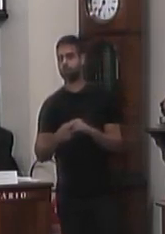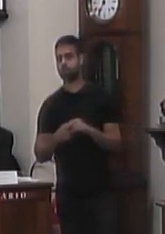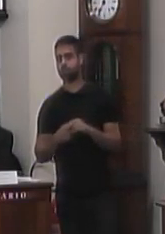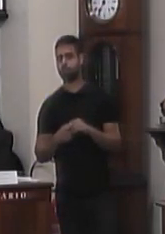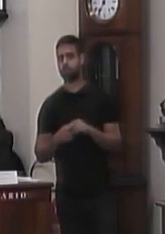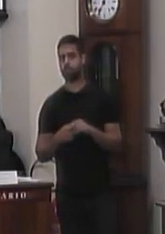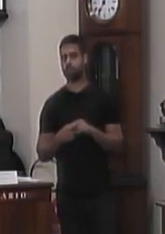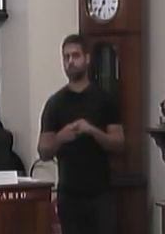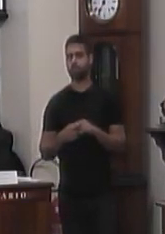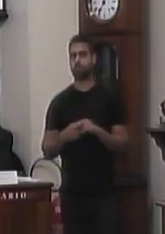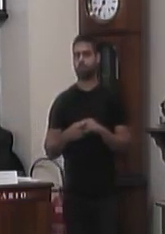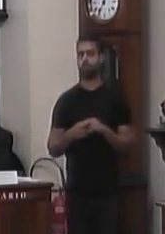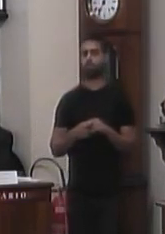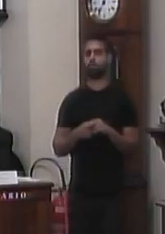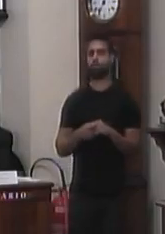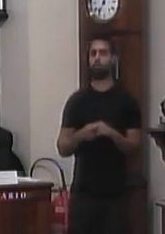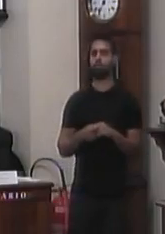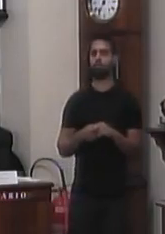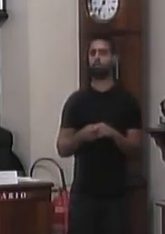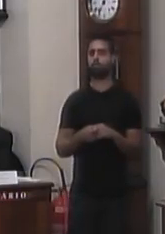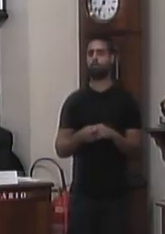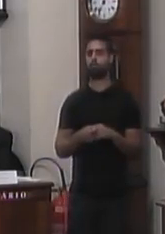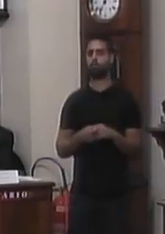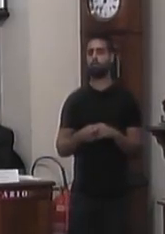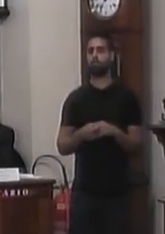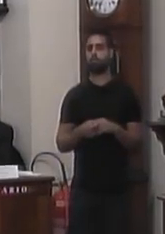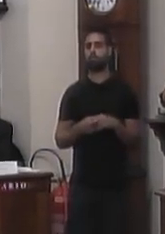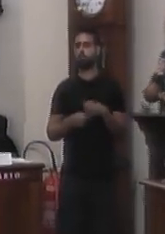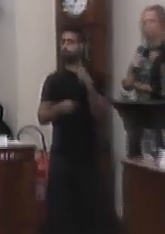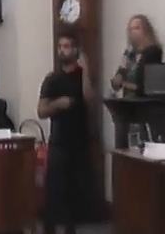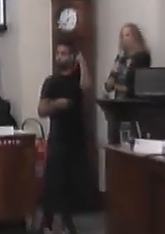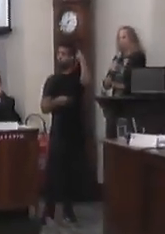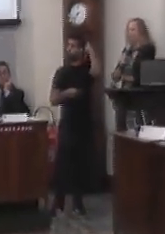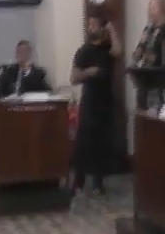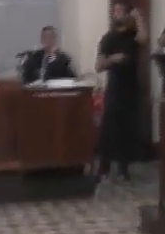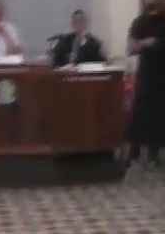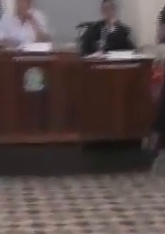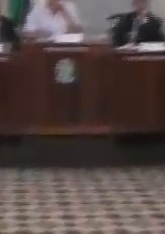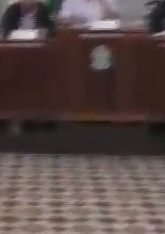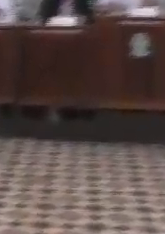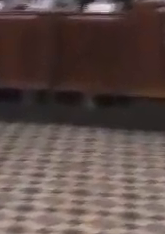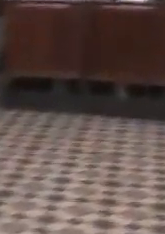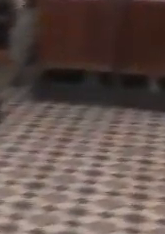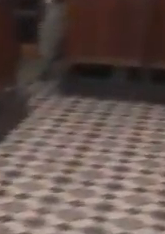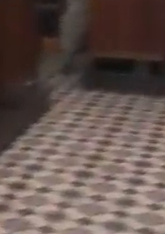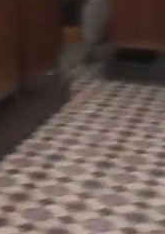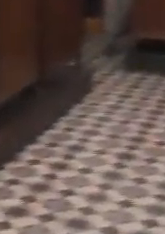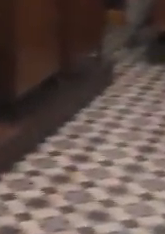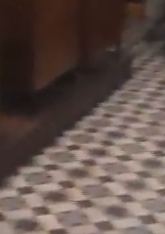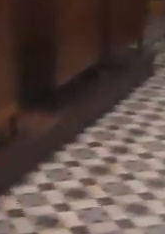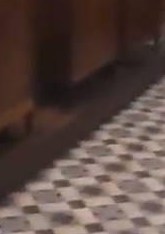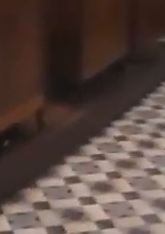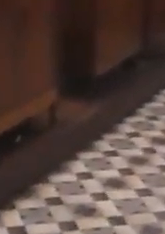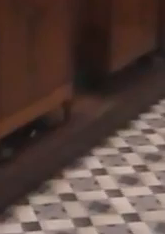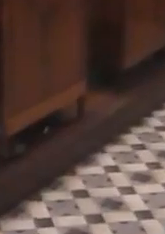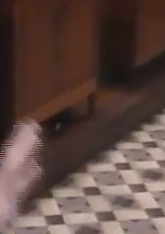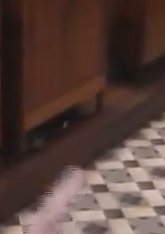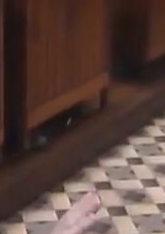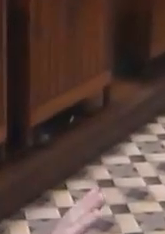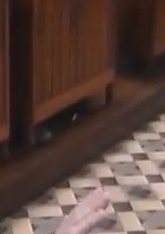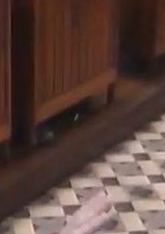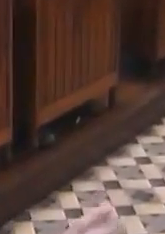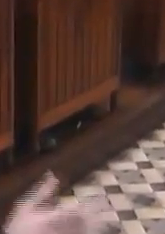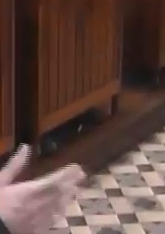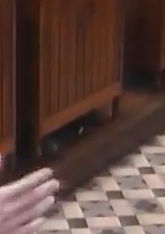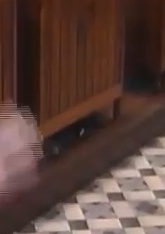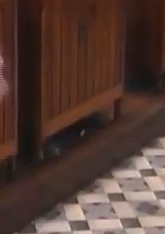todos os benefícios que não são previdenciários, aposentadoria e pensão, agora vai ser pago pelo Poder Executivo. Né? A Previdência própria vai ficar só responsável por